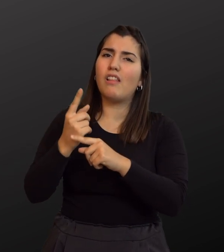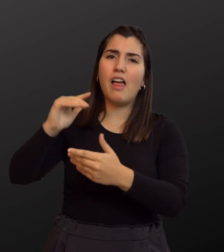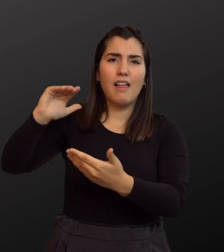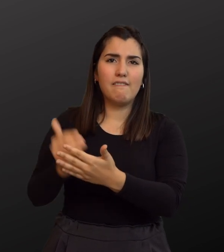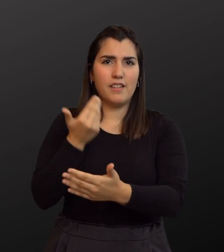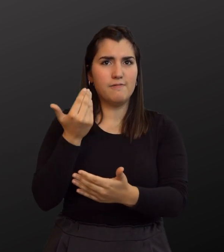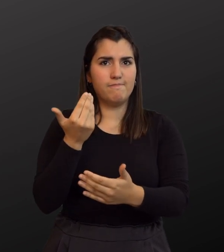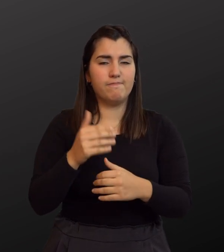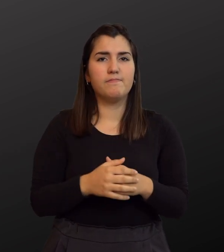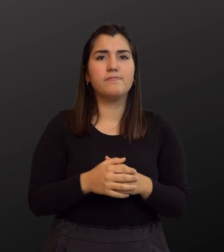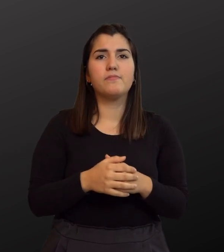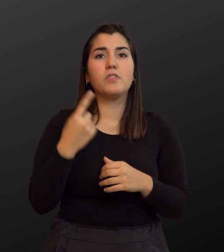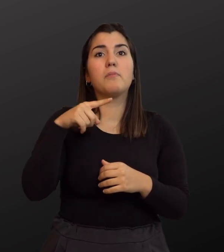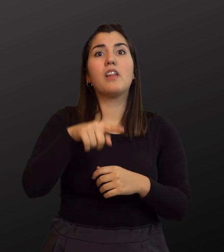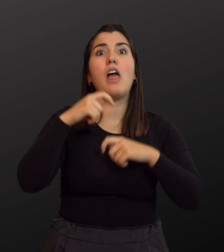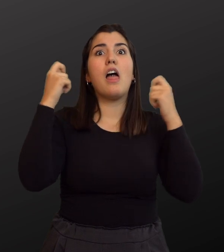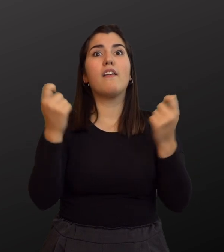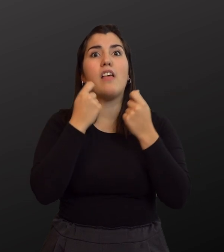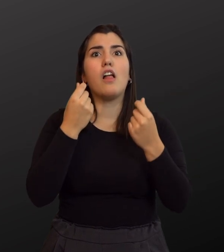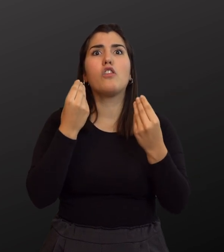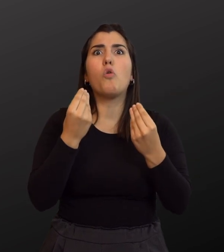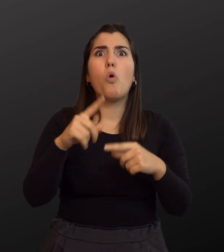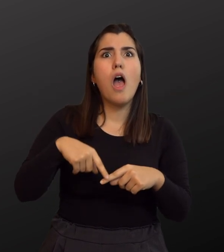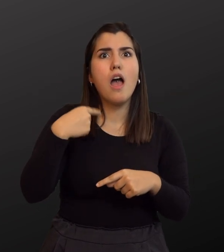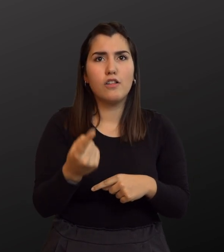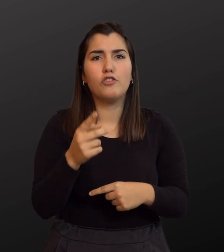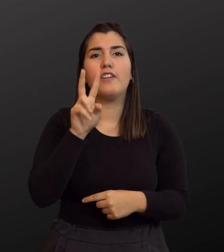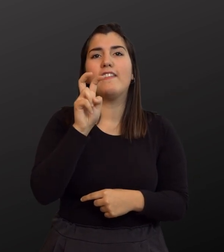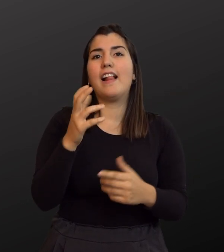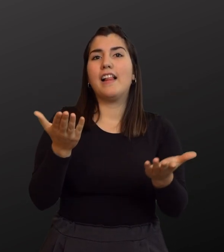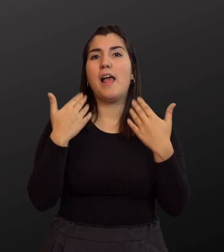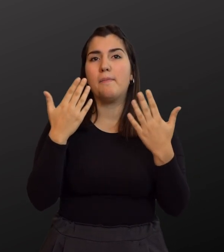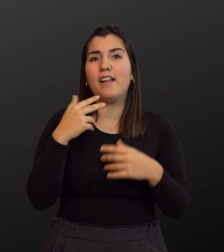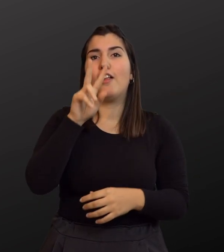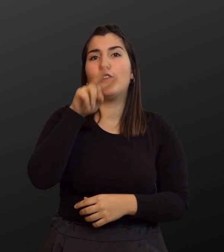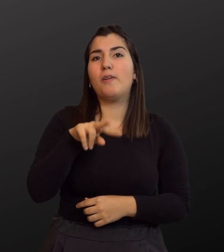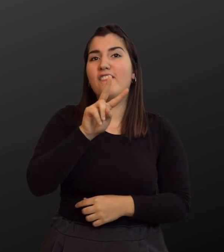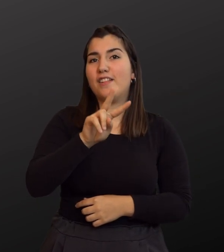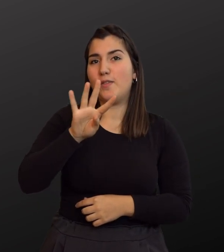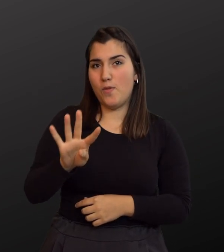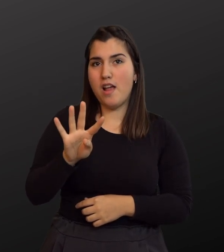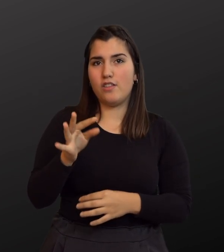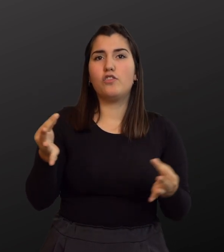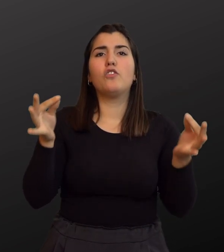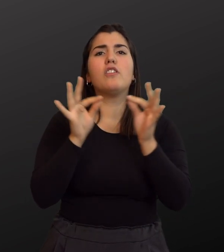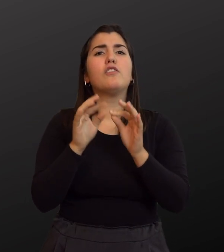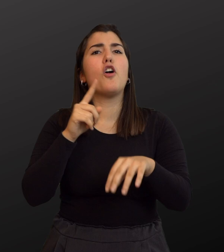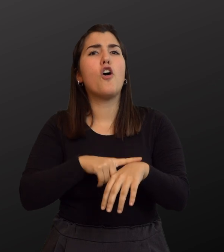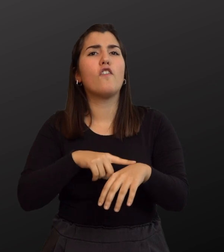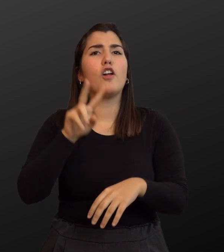neurodivergenza ad eliminare le discriminazioni l'evento sarà il 20